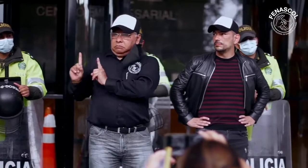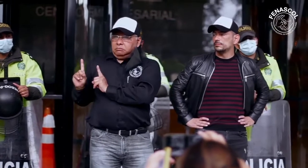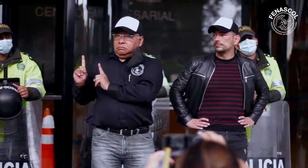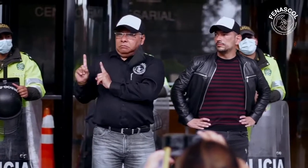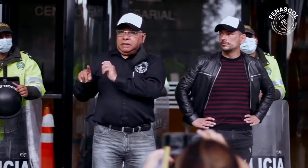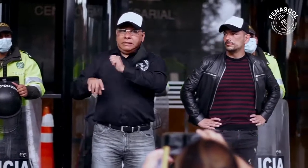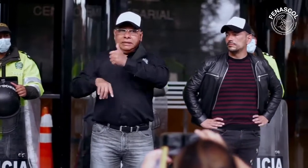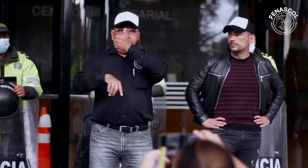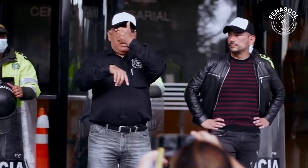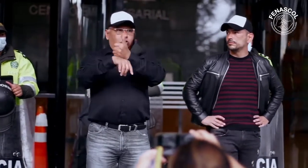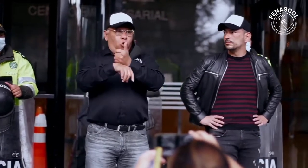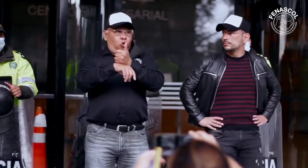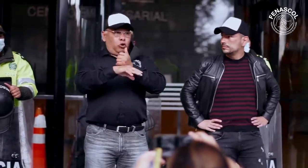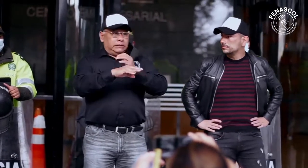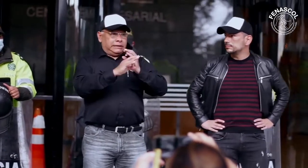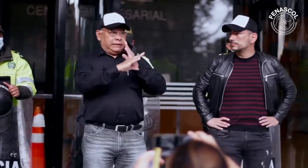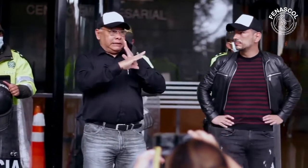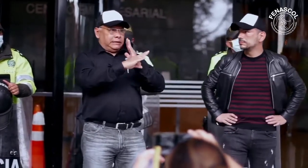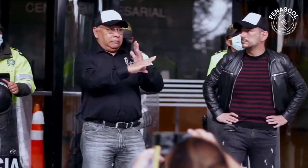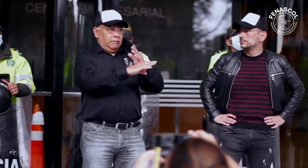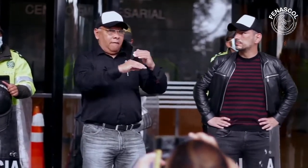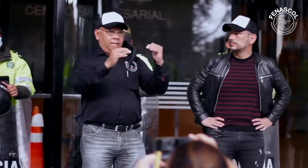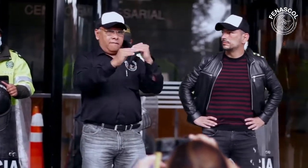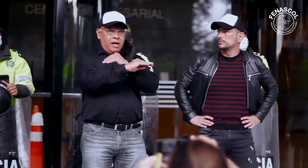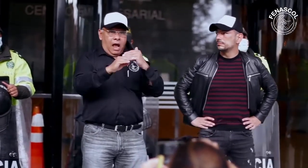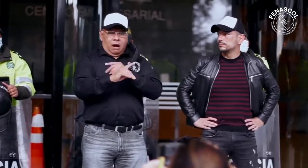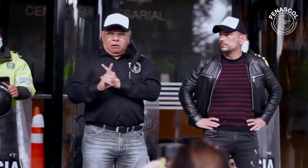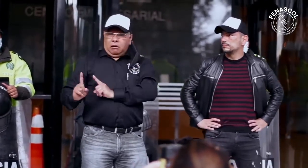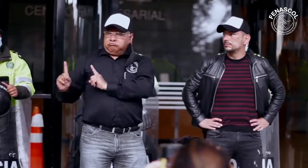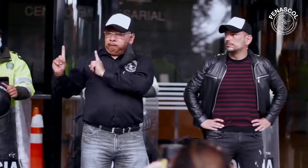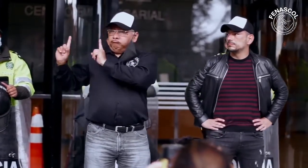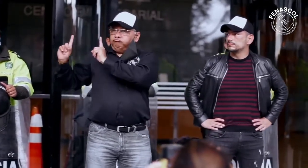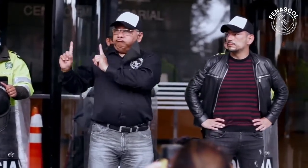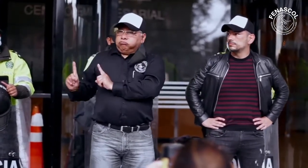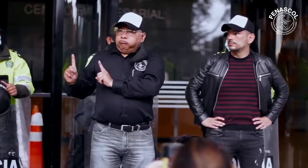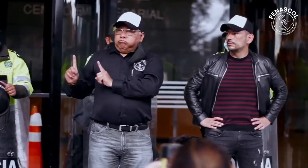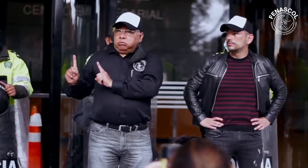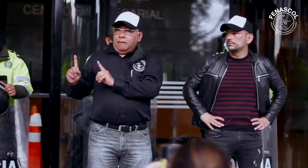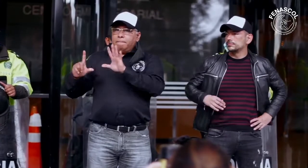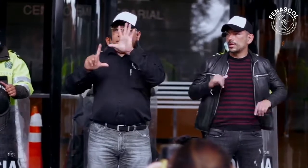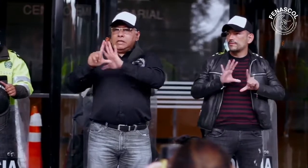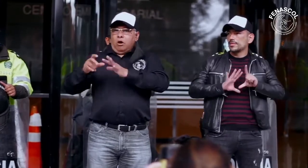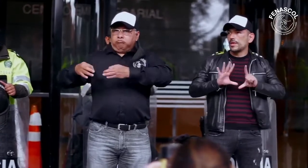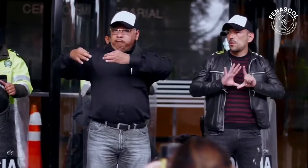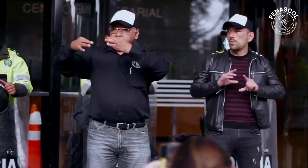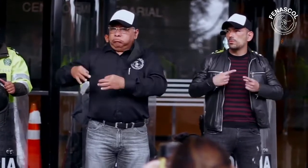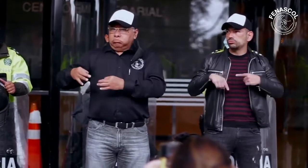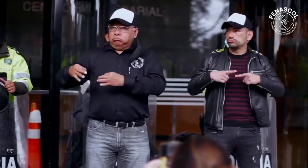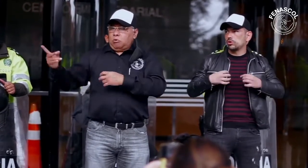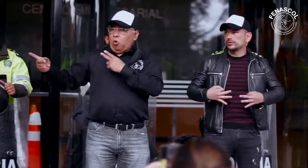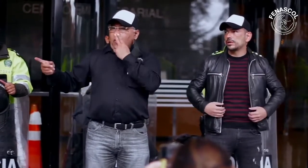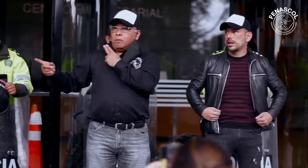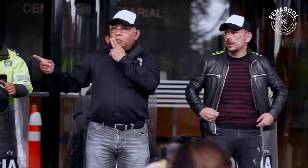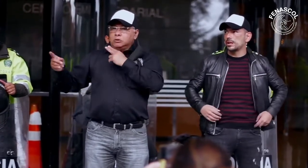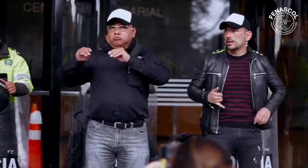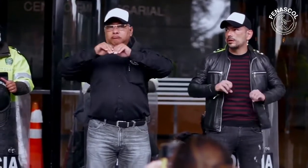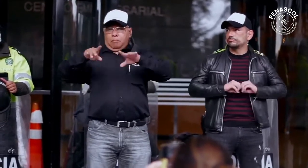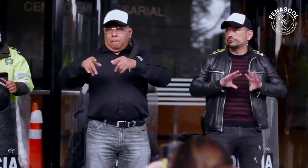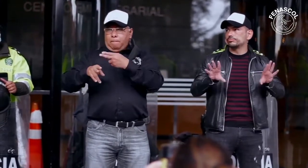de la Agencia Nacional de Seguridad Vial, y él ha dejado un video que se publicará